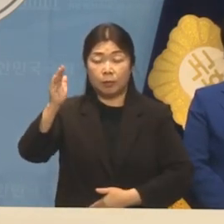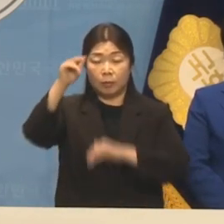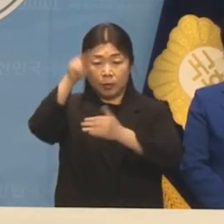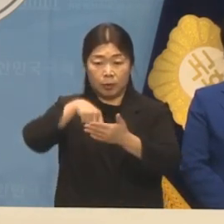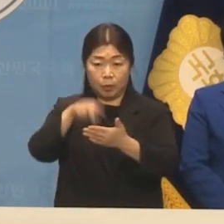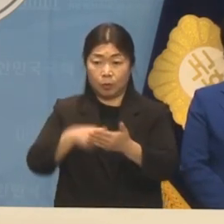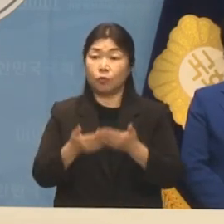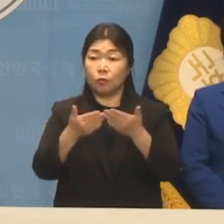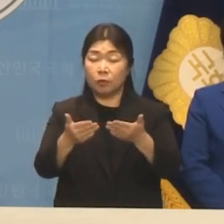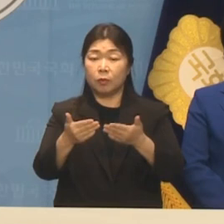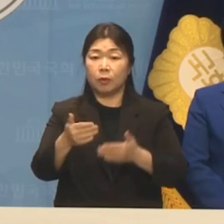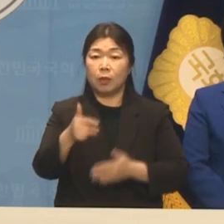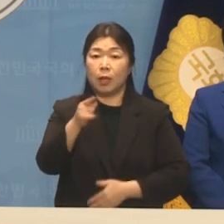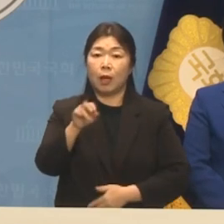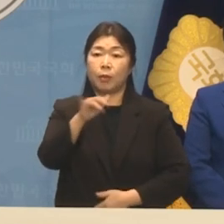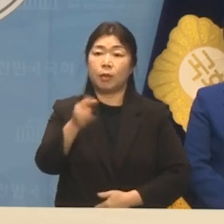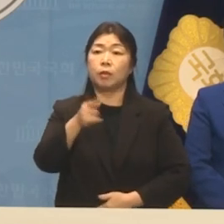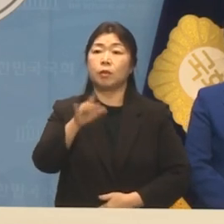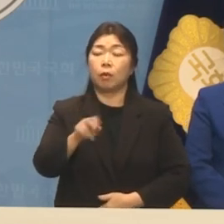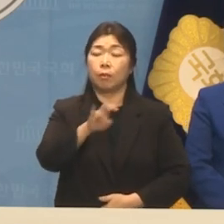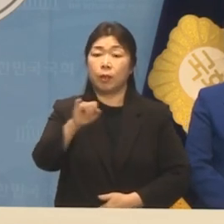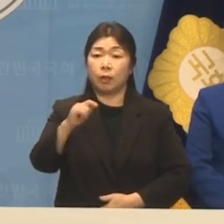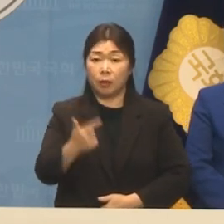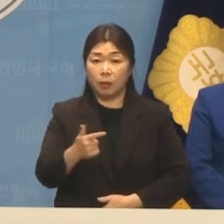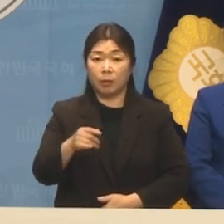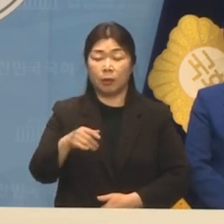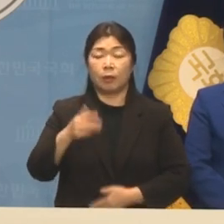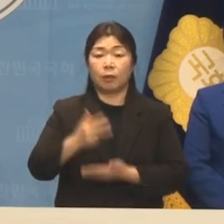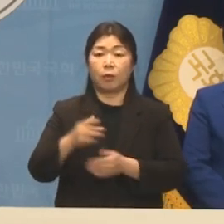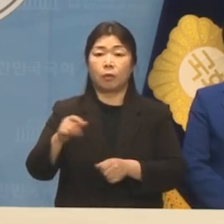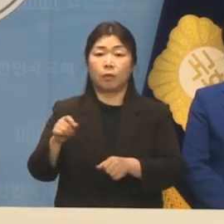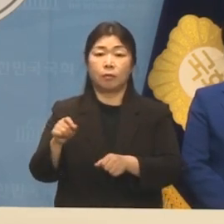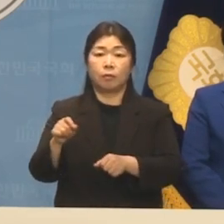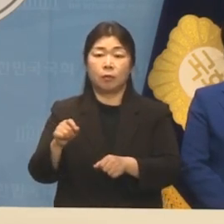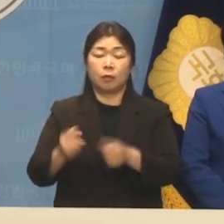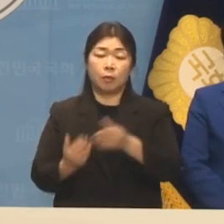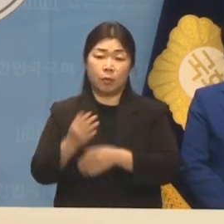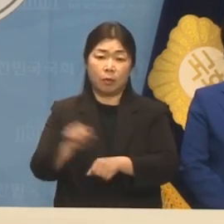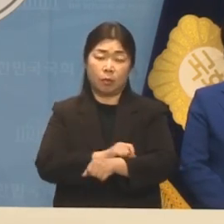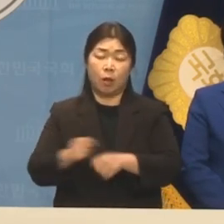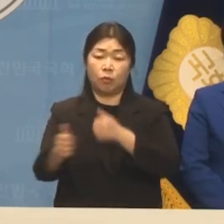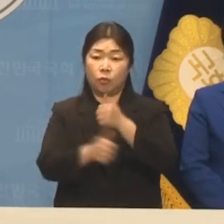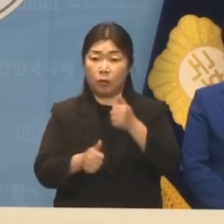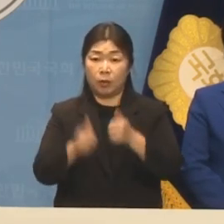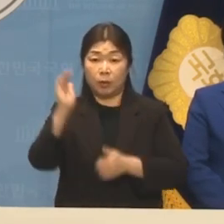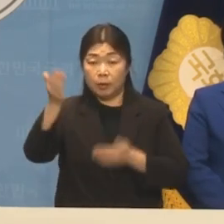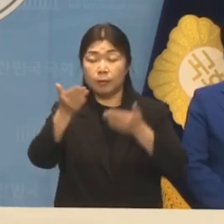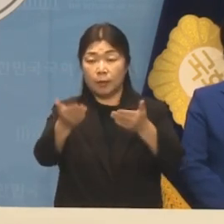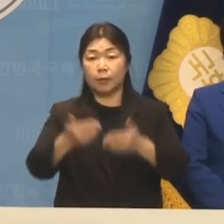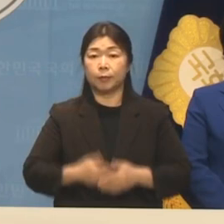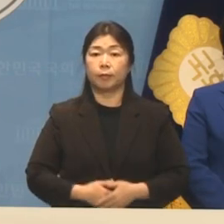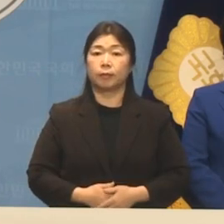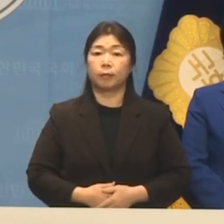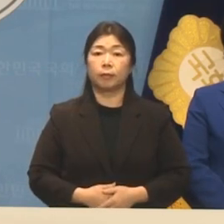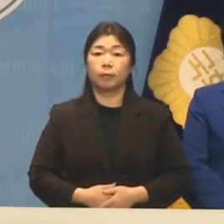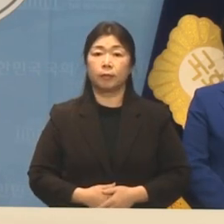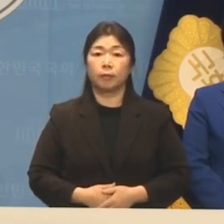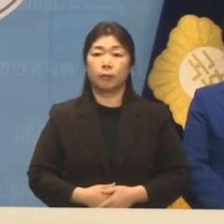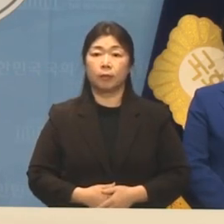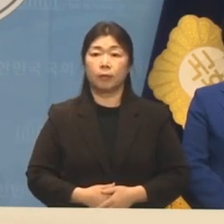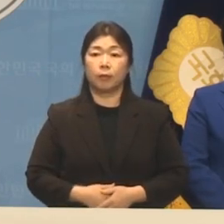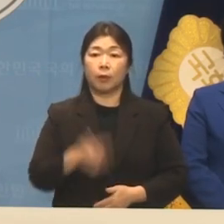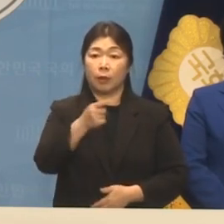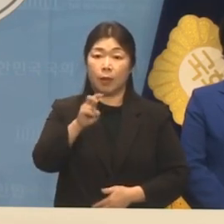기자회견문 낭독은 강민전, 민병덕 이태원 참사 특위위원께서 하실 예정입니다. 그러면